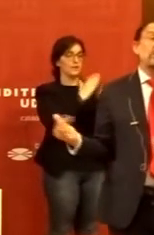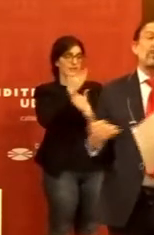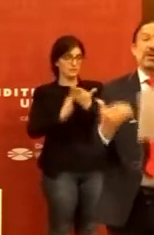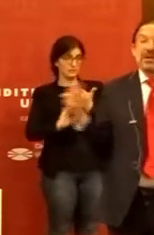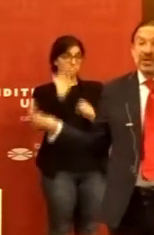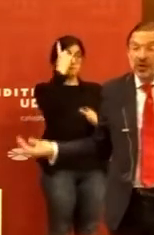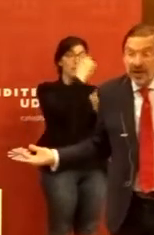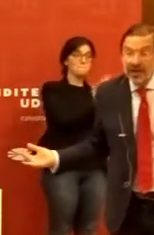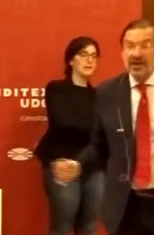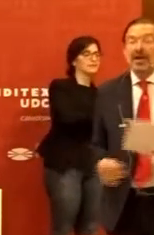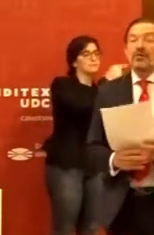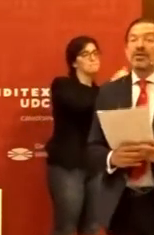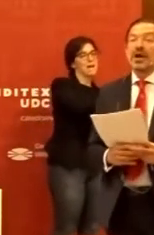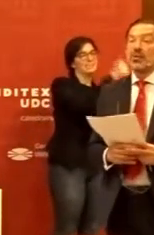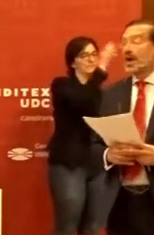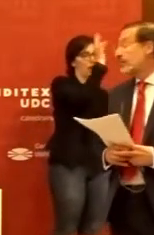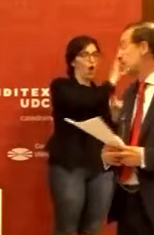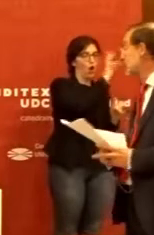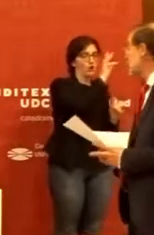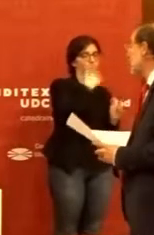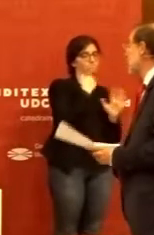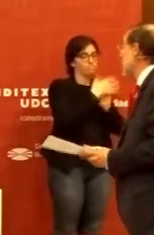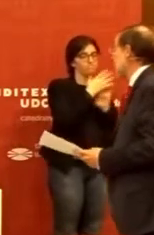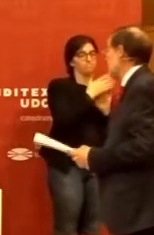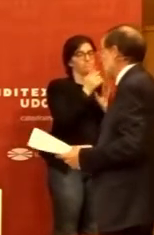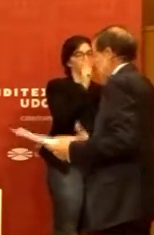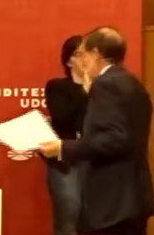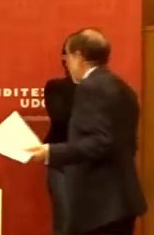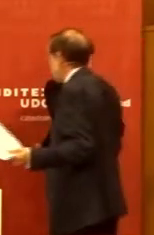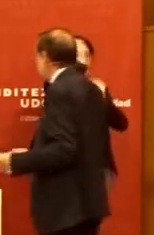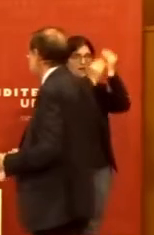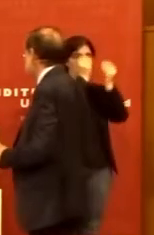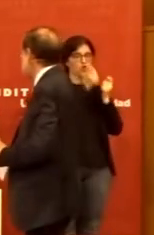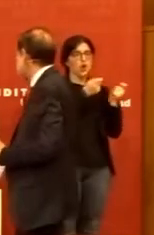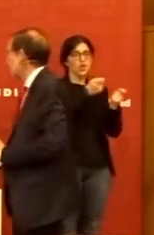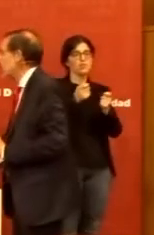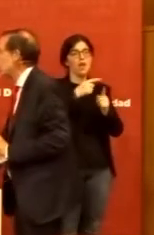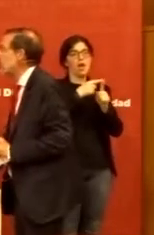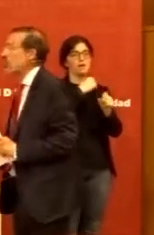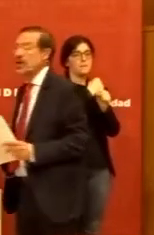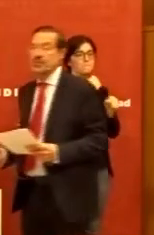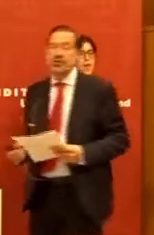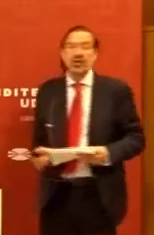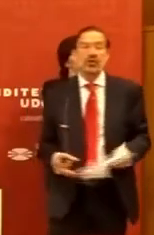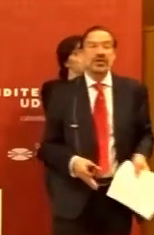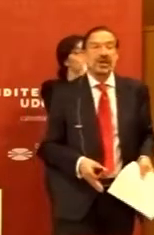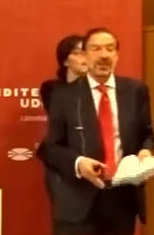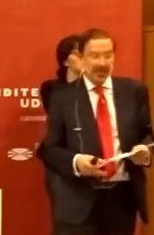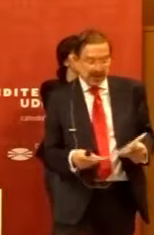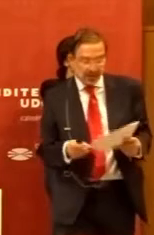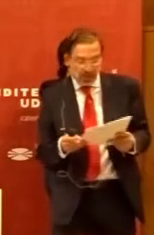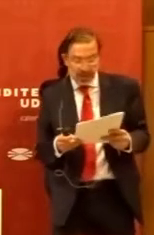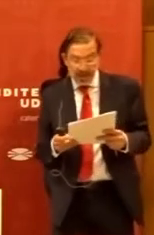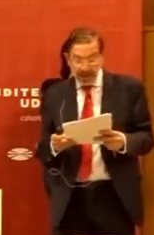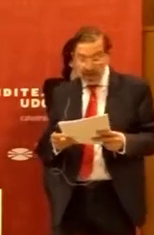primera parte es una parte más teórica, en la que voy a hacer algunas reflexiones sobre el empleo, sobre la situación del empleo de las personas con